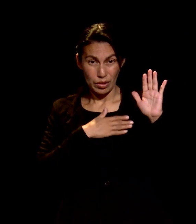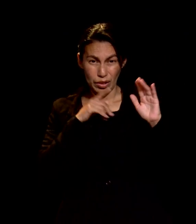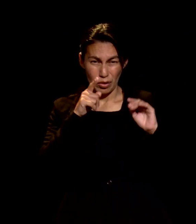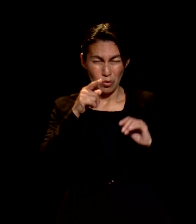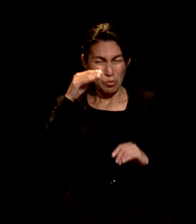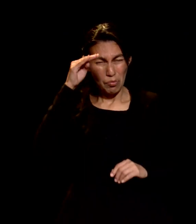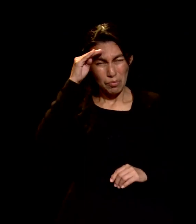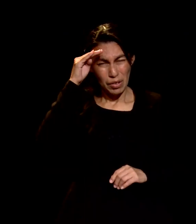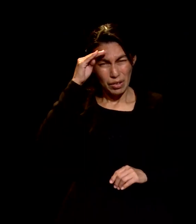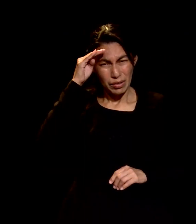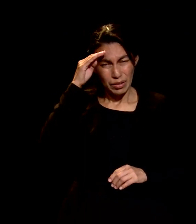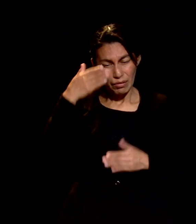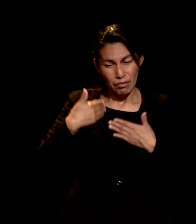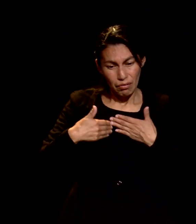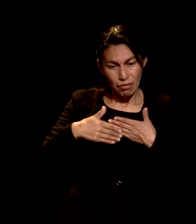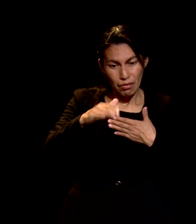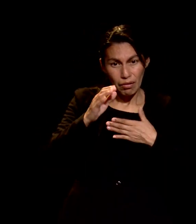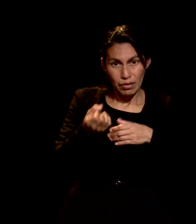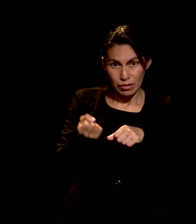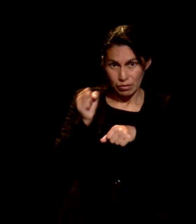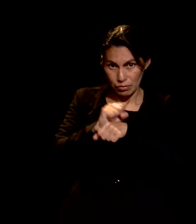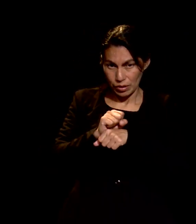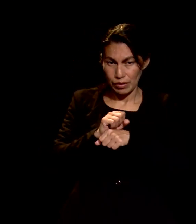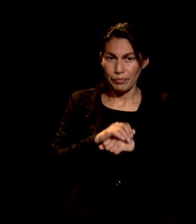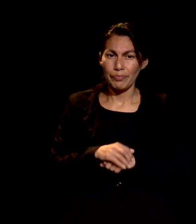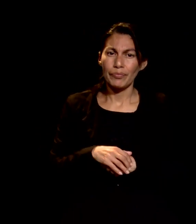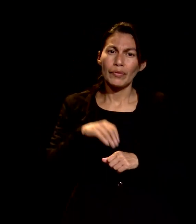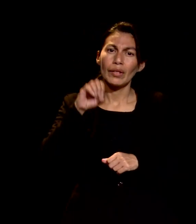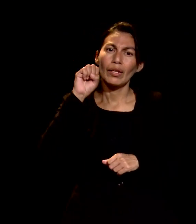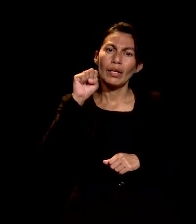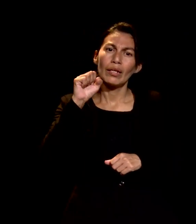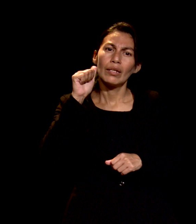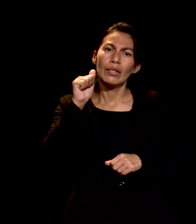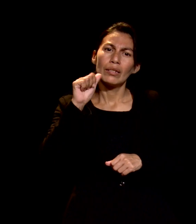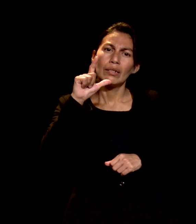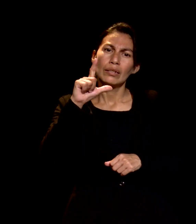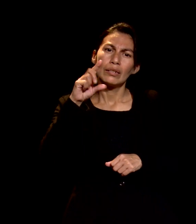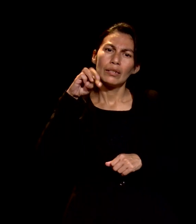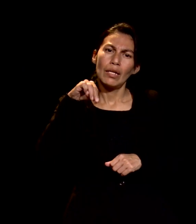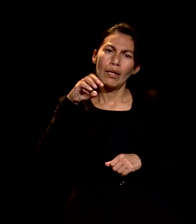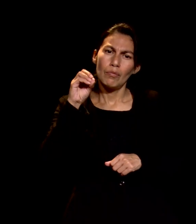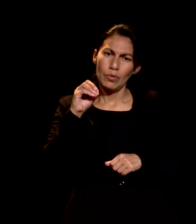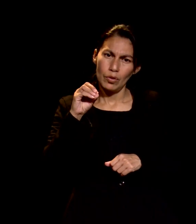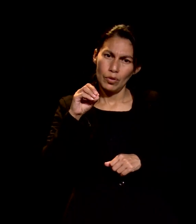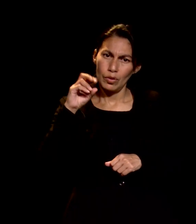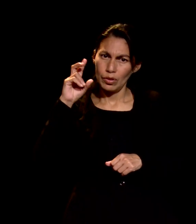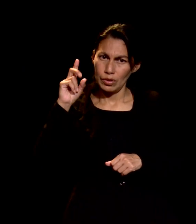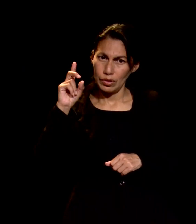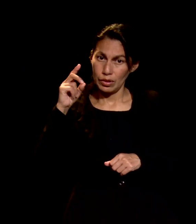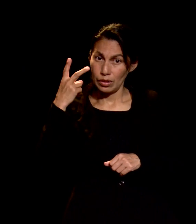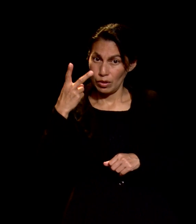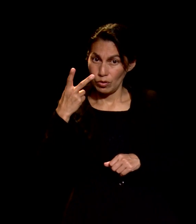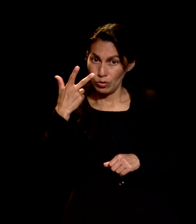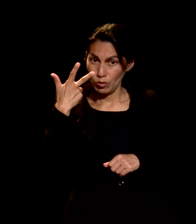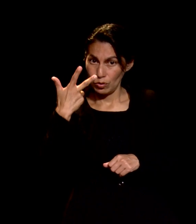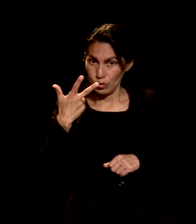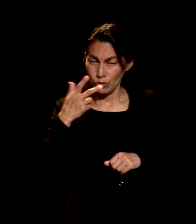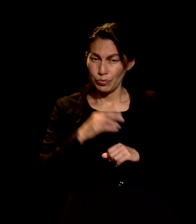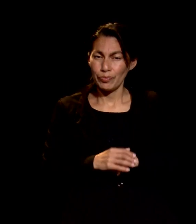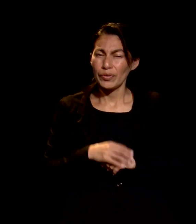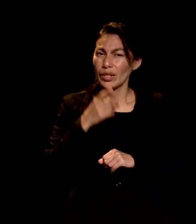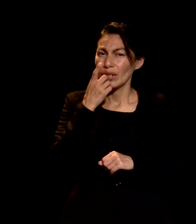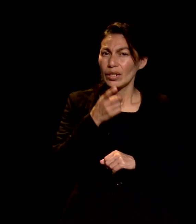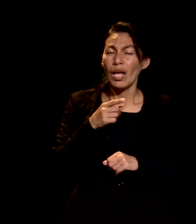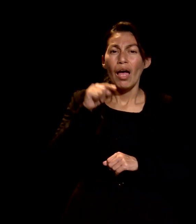Durante esta semana Que está ubicado En el Salmo 32 8 Te haré